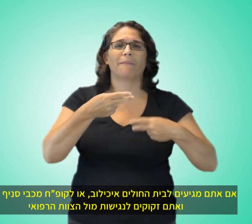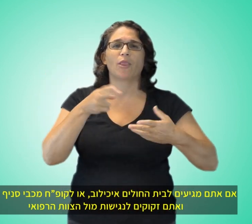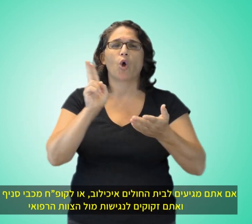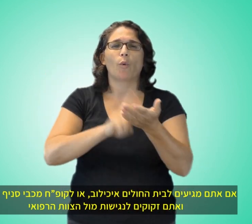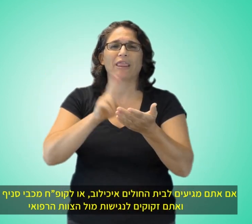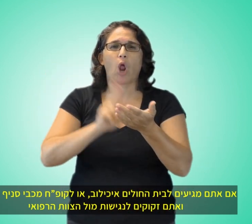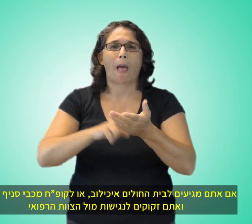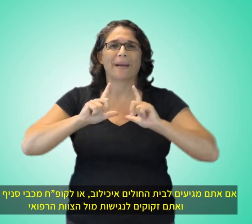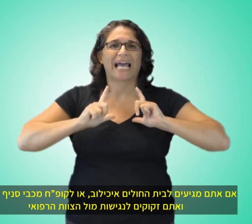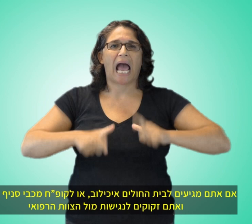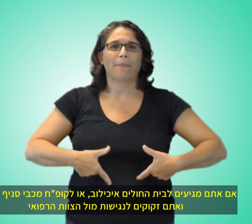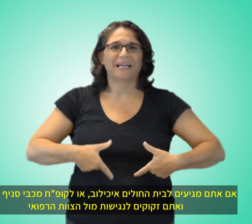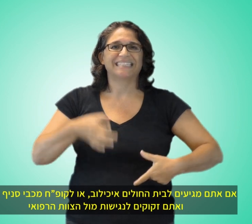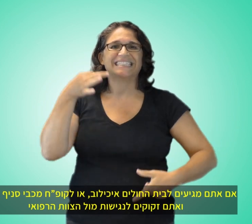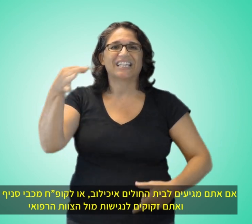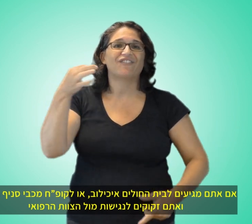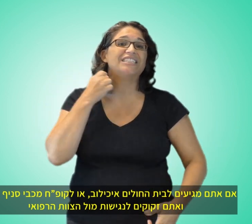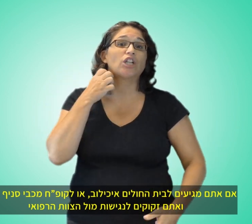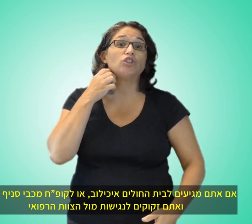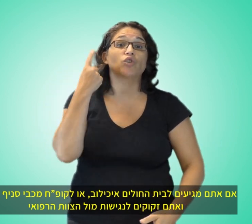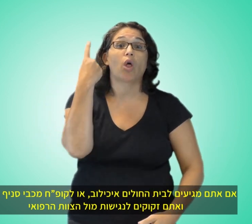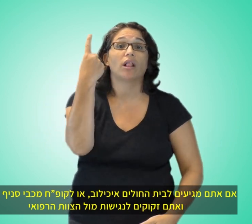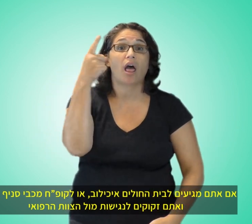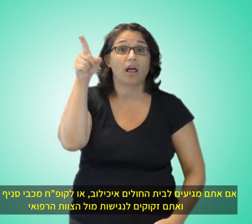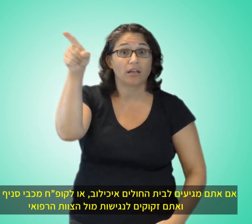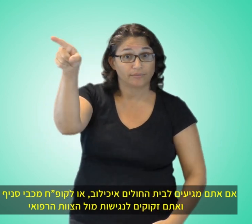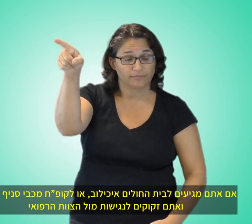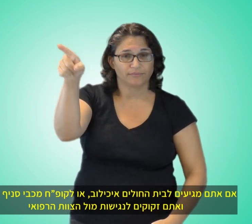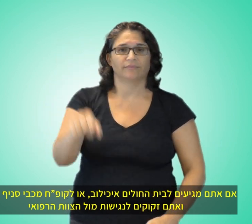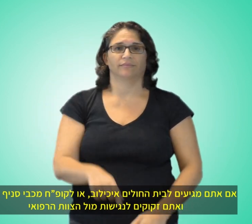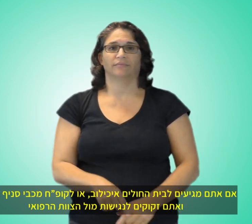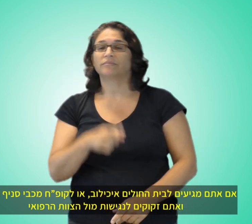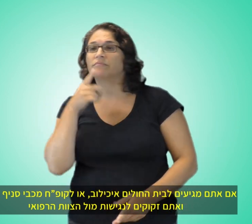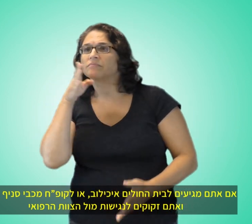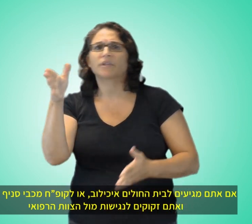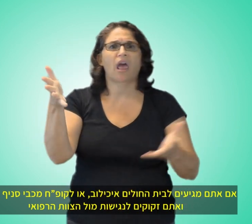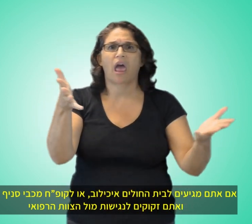ראשון לציון, ואתם זקוקים לנגישות מול הצוות הרפואי,